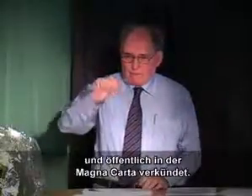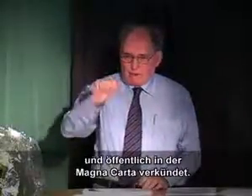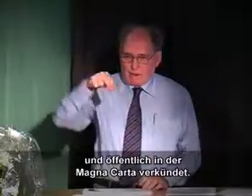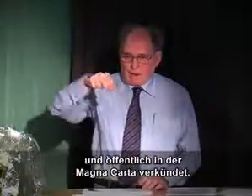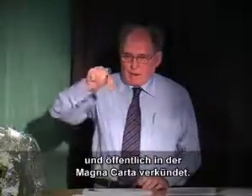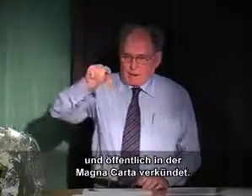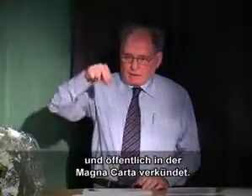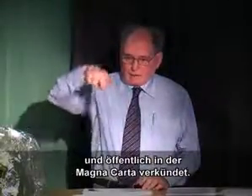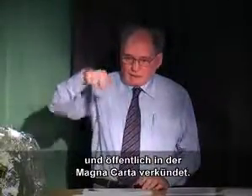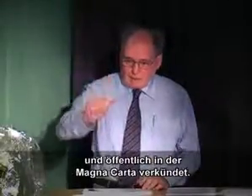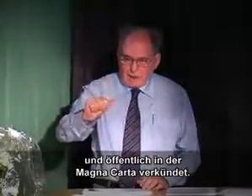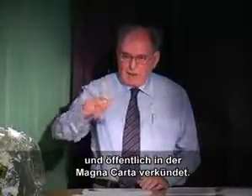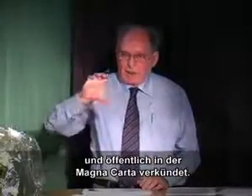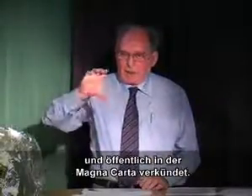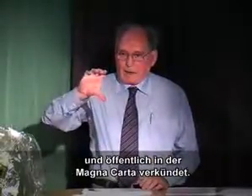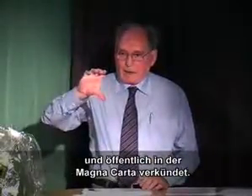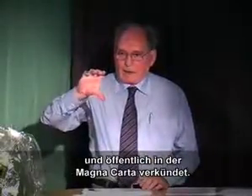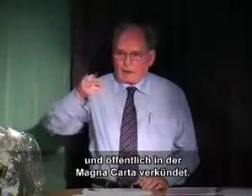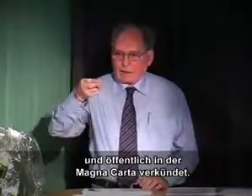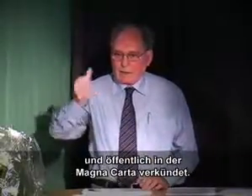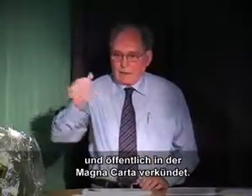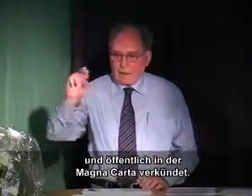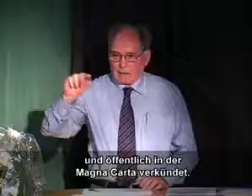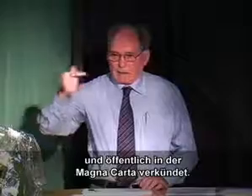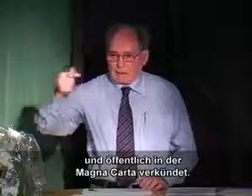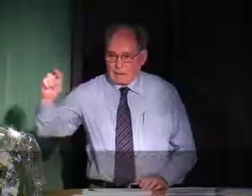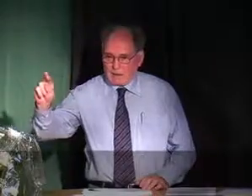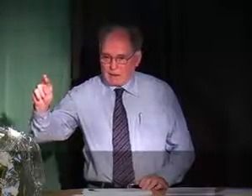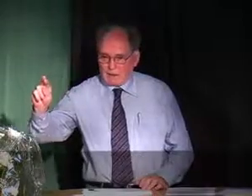Und öffentlich wurden sie in der Magna Carta verkündet.